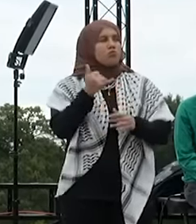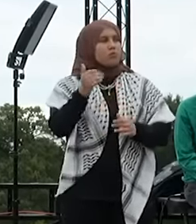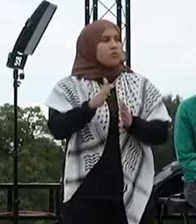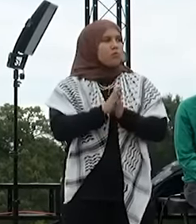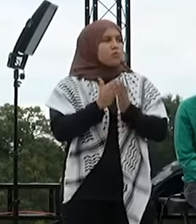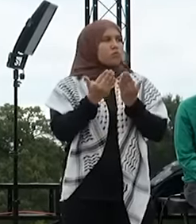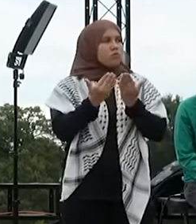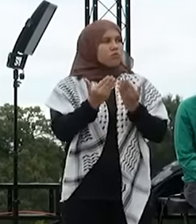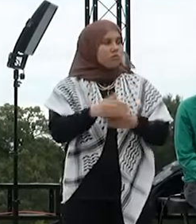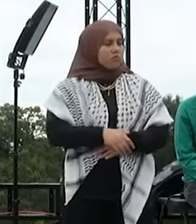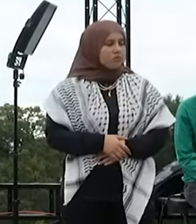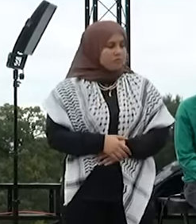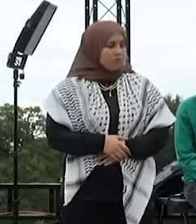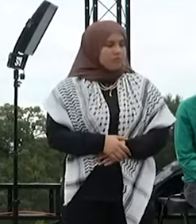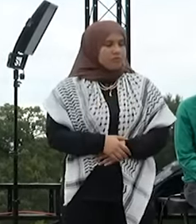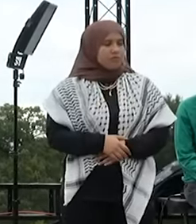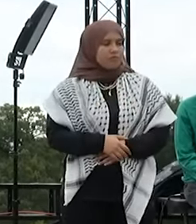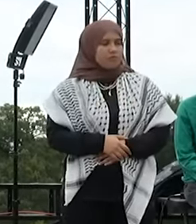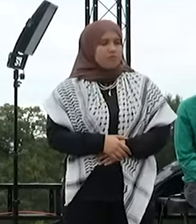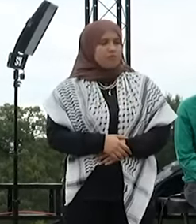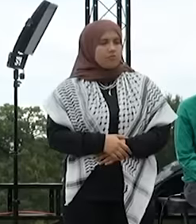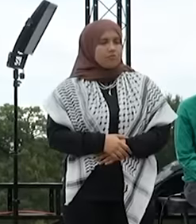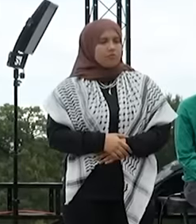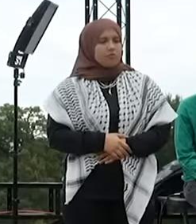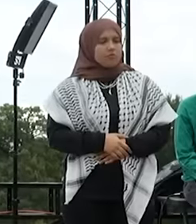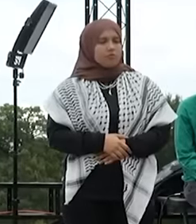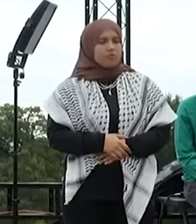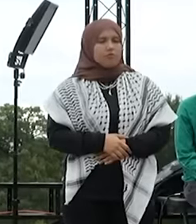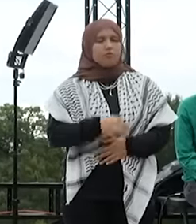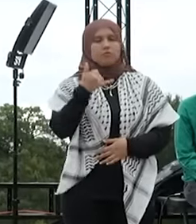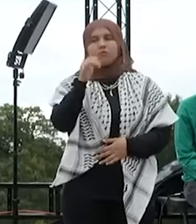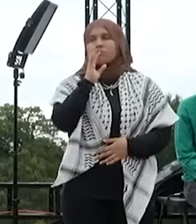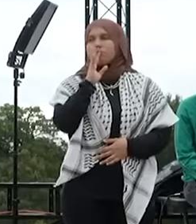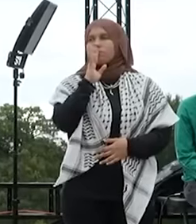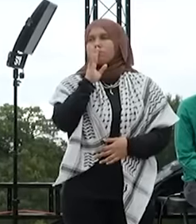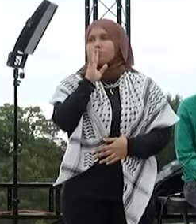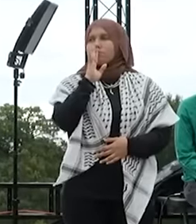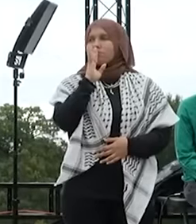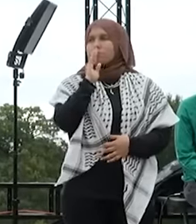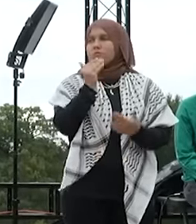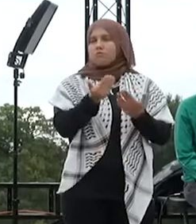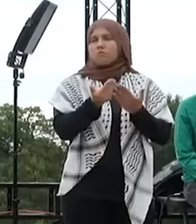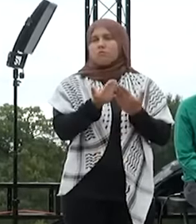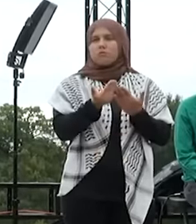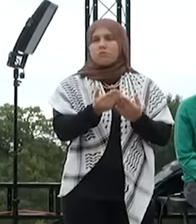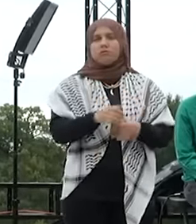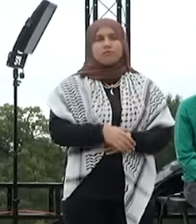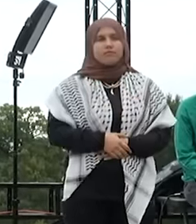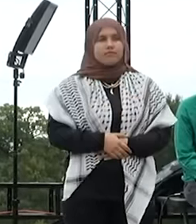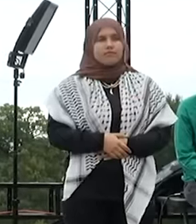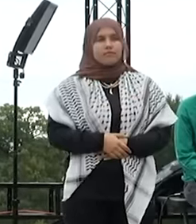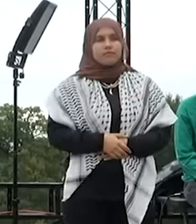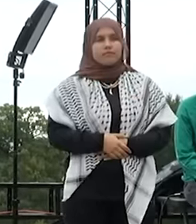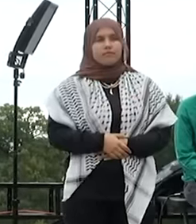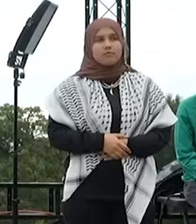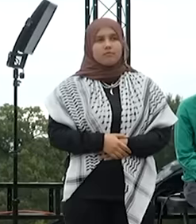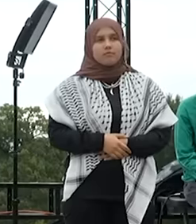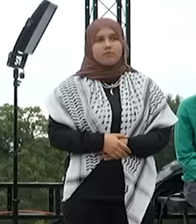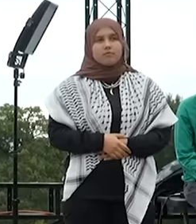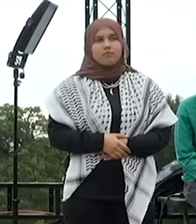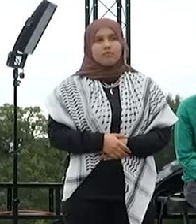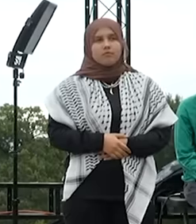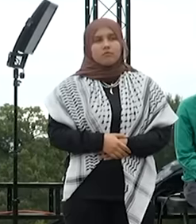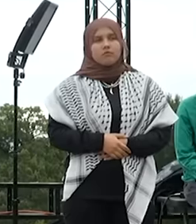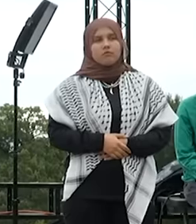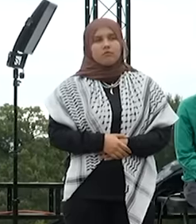والعاقبة للمتقين اللهم صلي وسلم وبارك على عبدك ورسولك محمد صلى الله عليه وسلم وعلى آله وصحبه وسلم